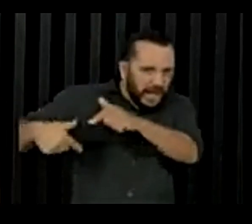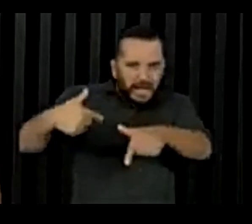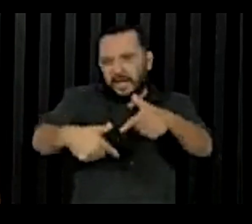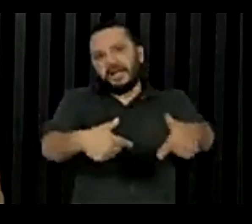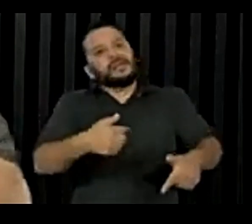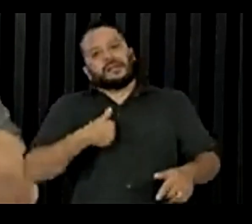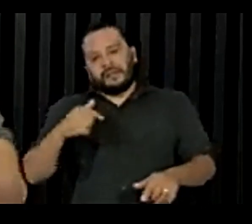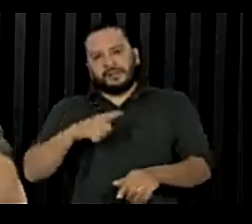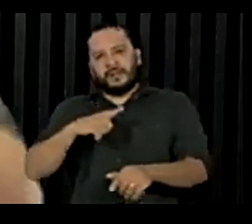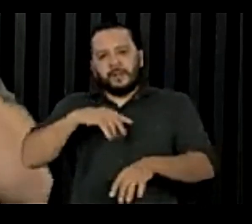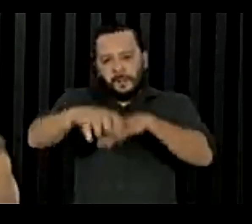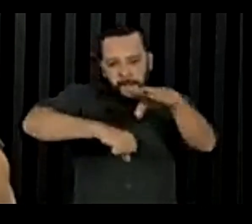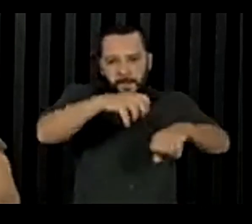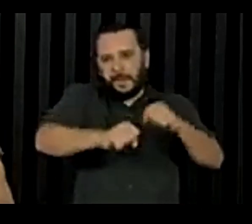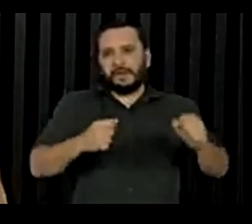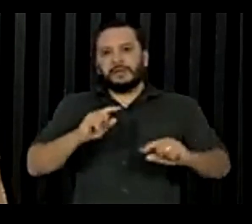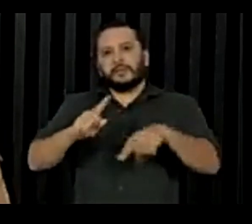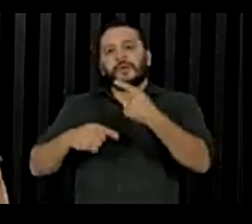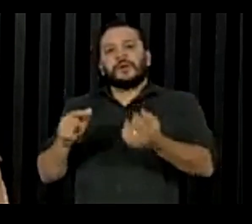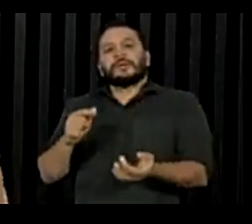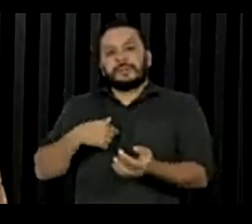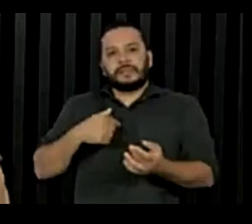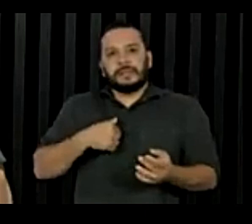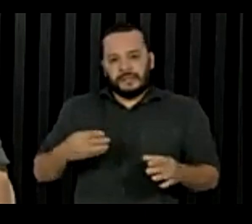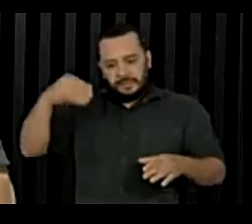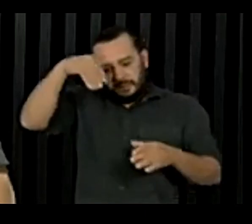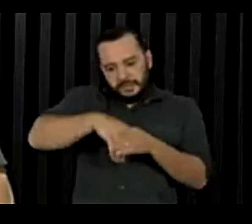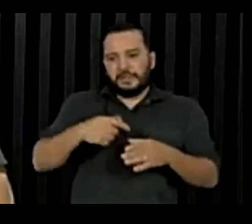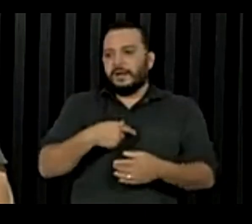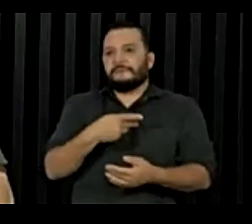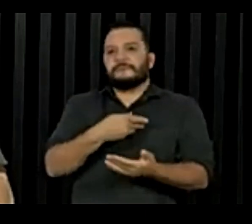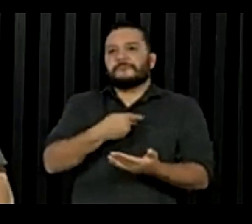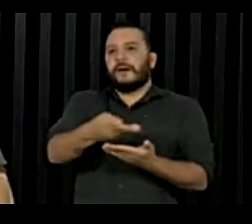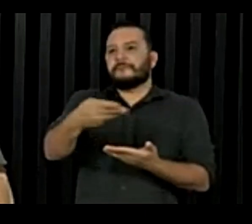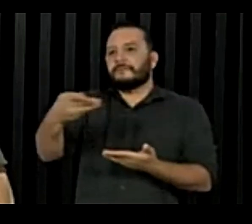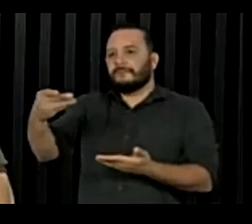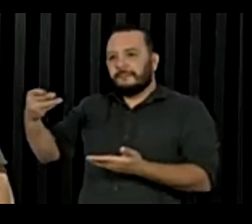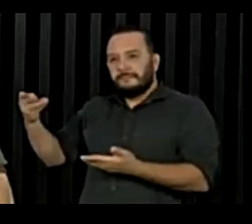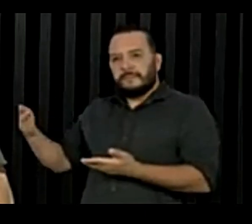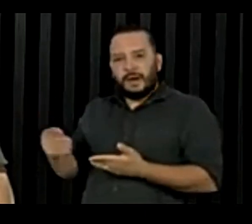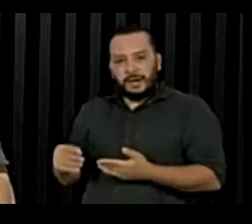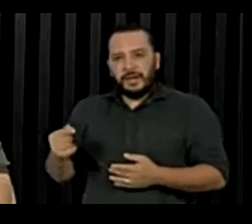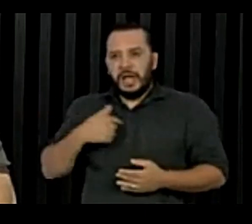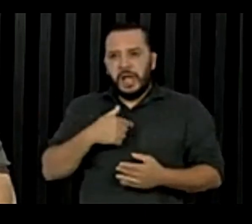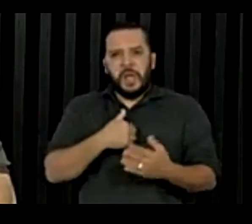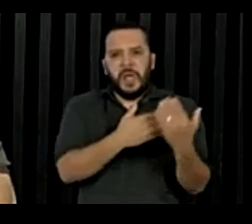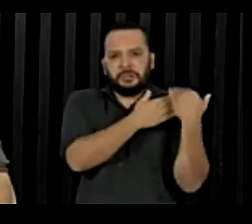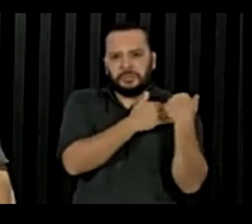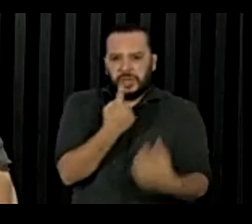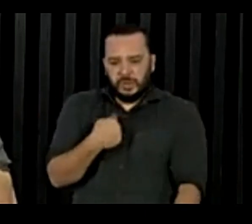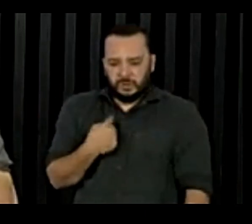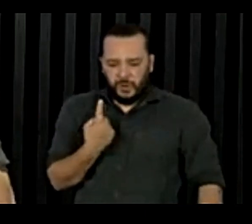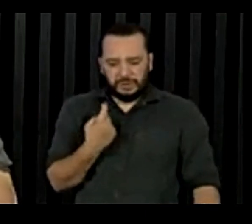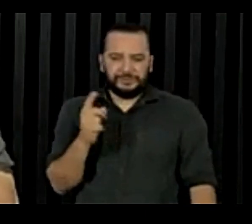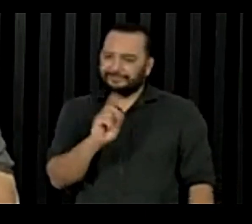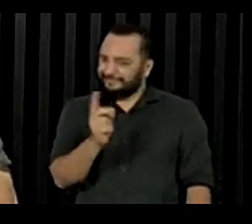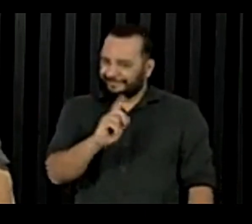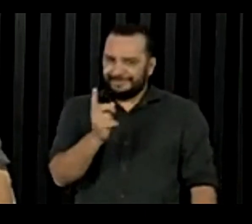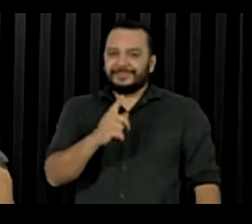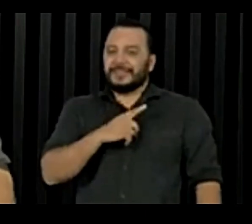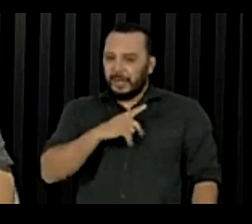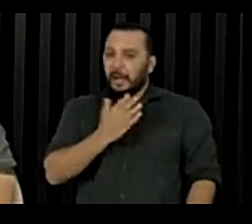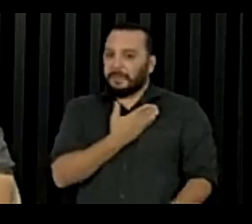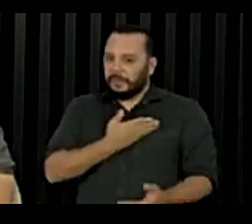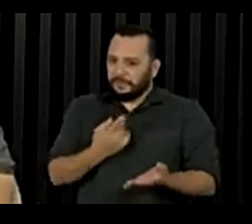tanta gente motivada, tanta gente que virou a noite ensacando o livro para tornar aquilo realidade, não pode ser todo meu crédito. E a única coisa que eu quero e